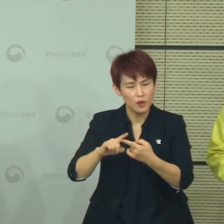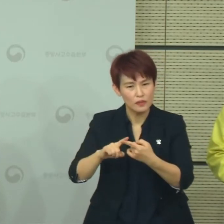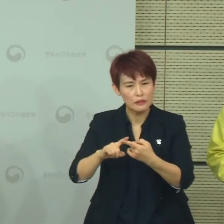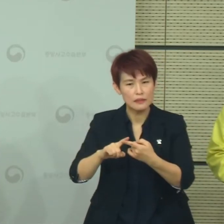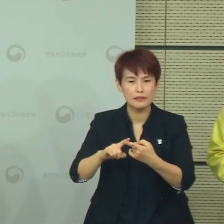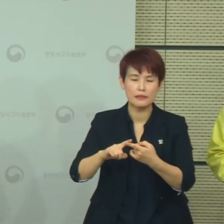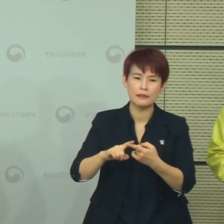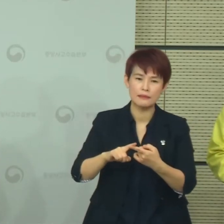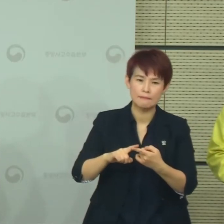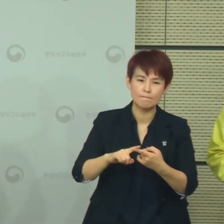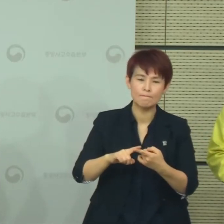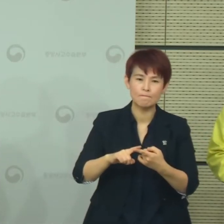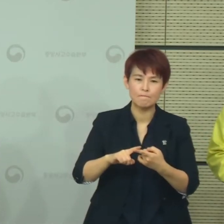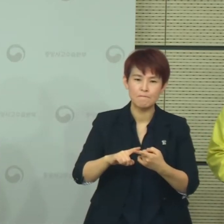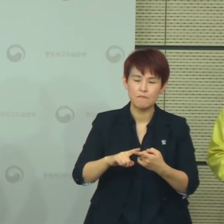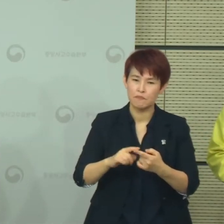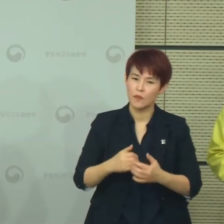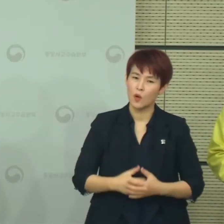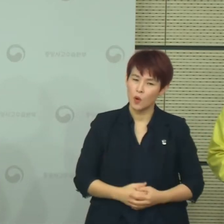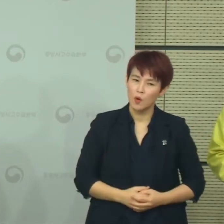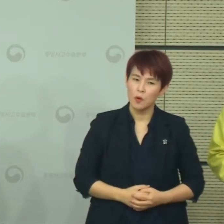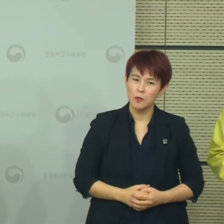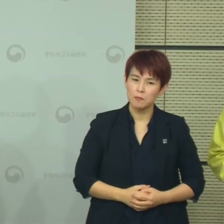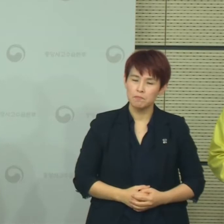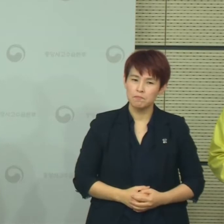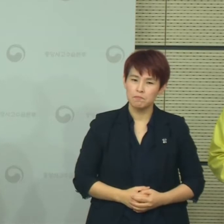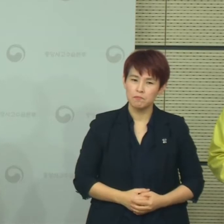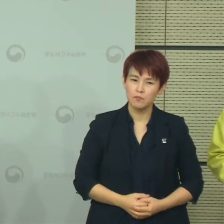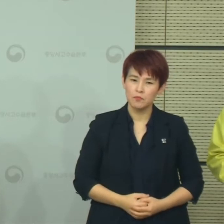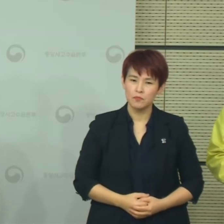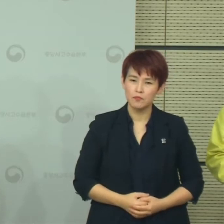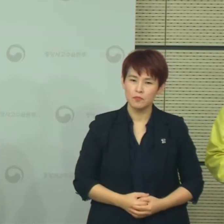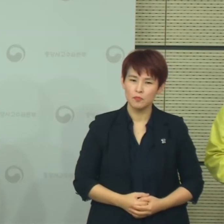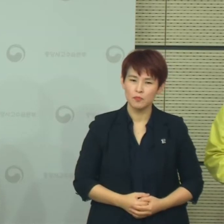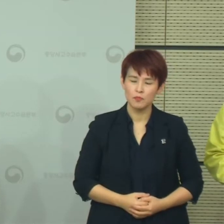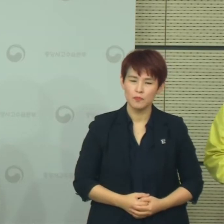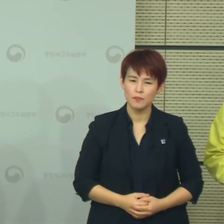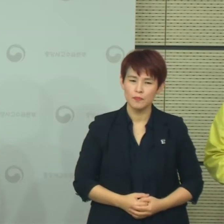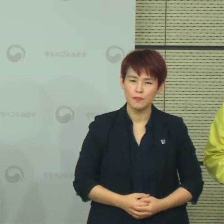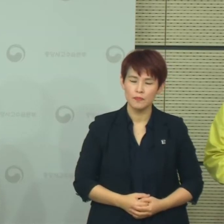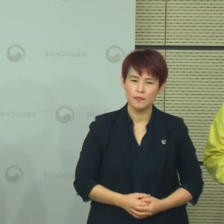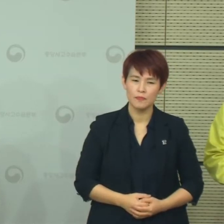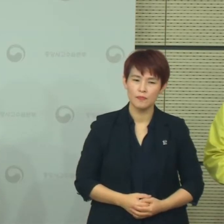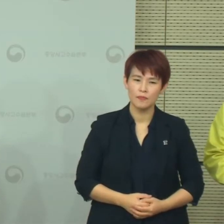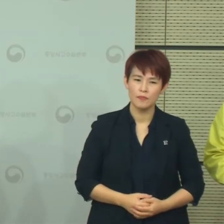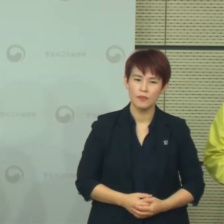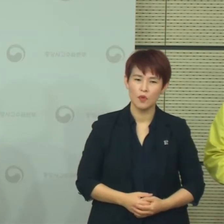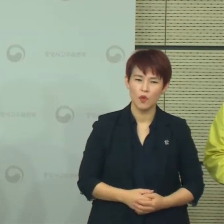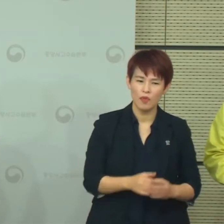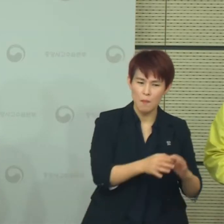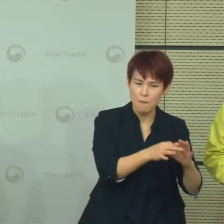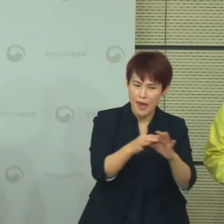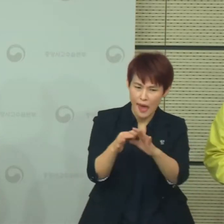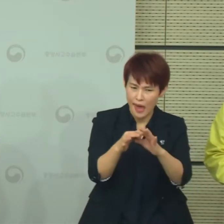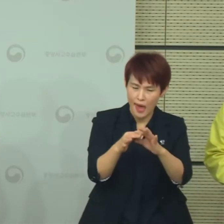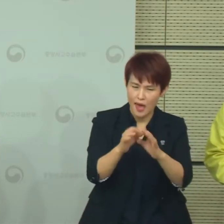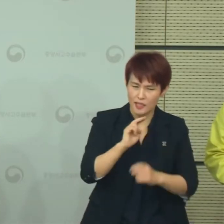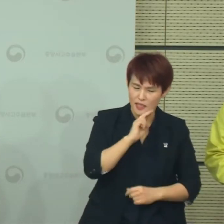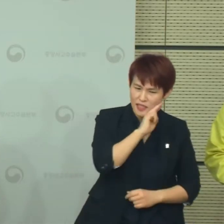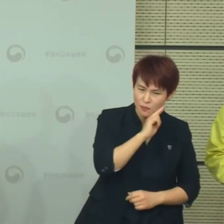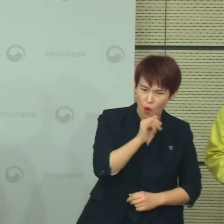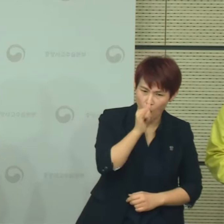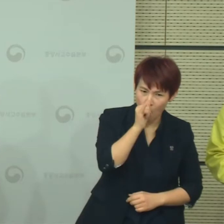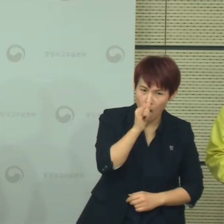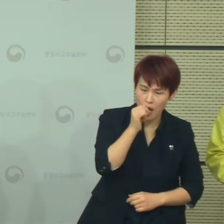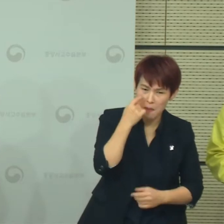그 일정한 소위 클러스터를 중심으로 한 그 매개체가 의심되는